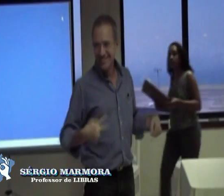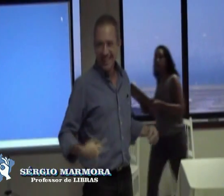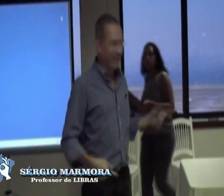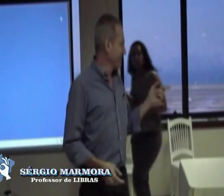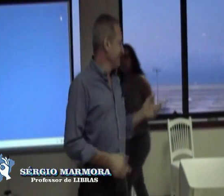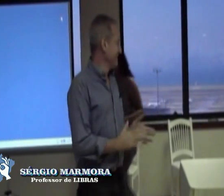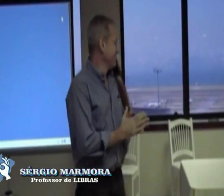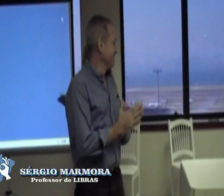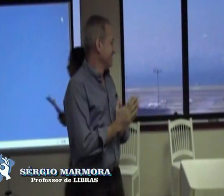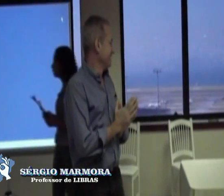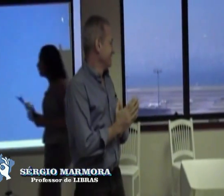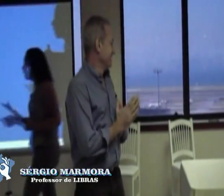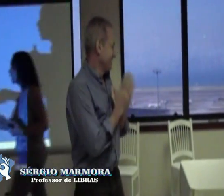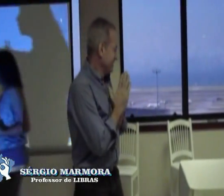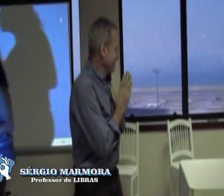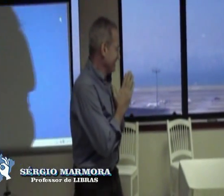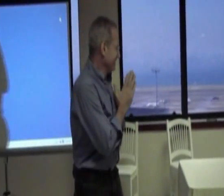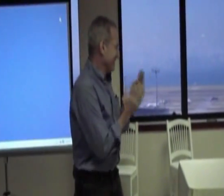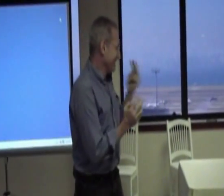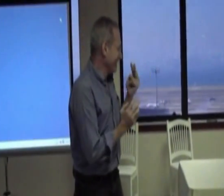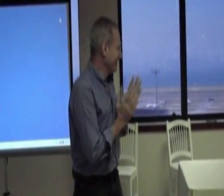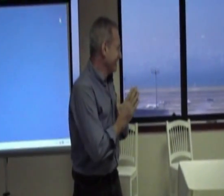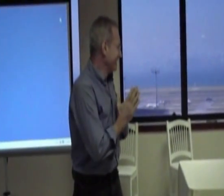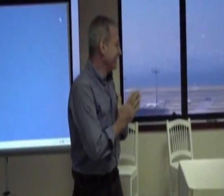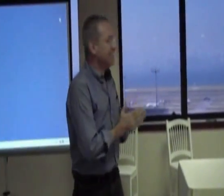Nesse momento é só um pouquinho aguardar a atenção de todos, por favor.